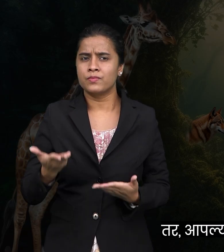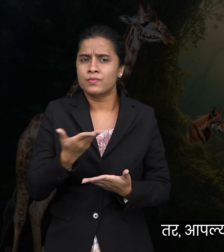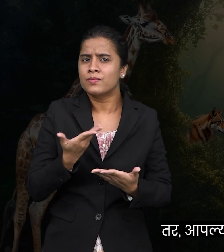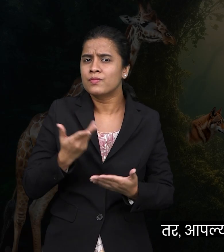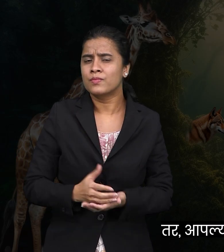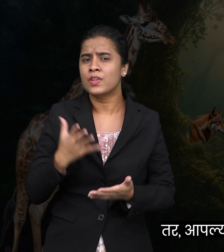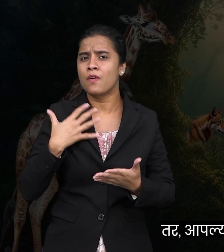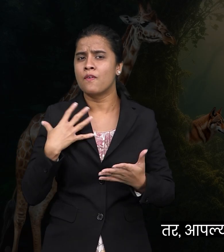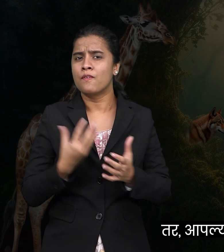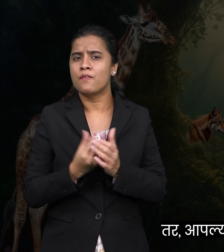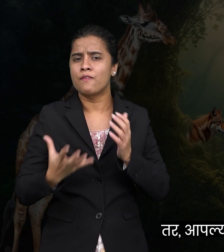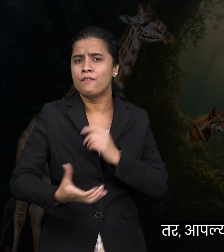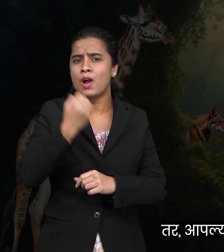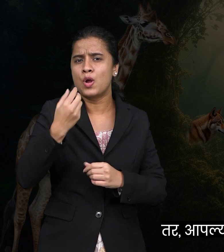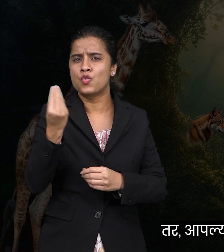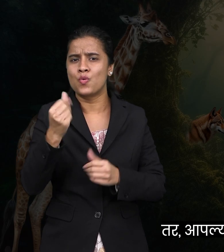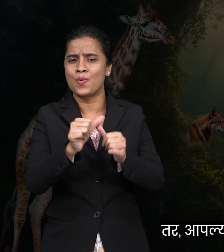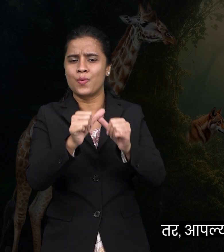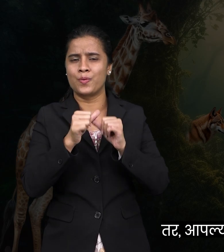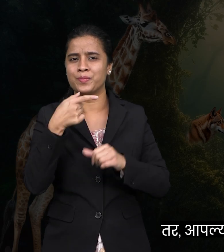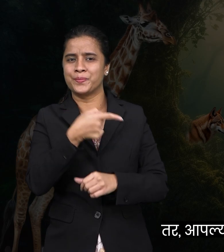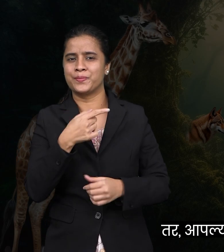तर आपल्याला येथे काही उत्तरे मिळाली.